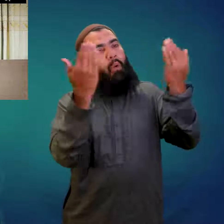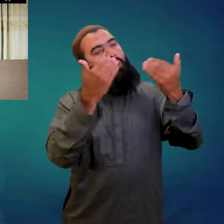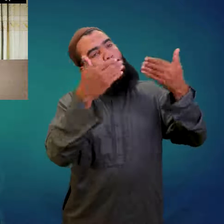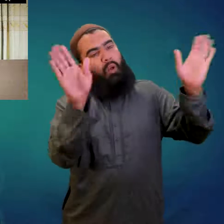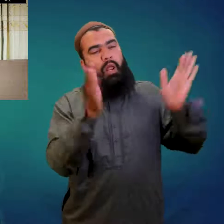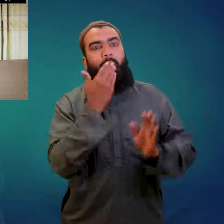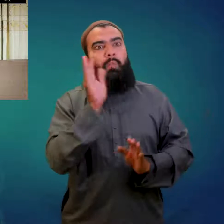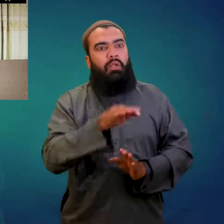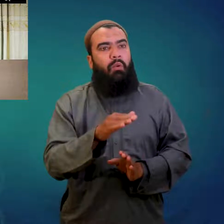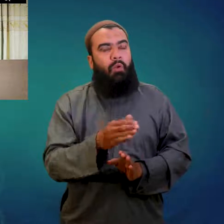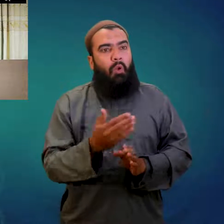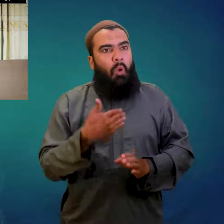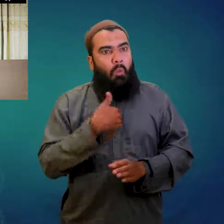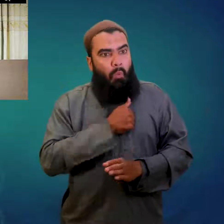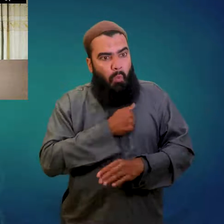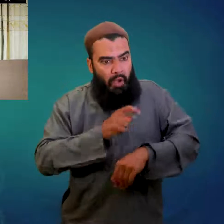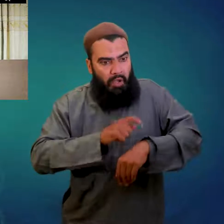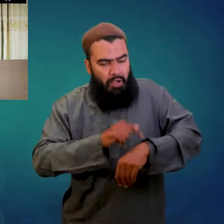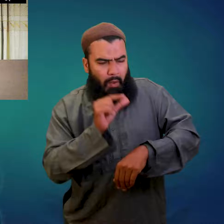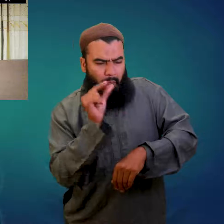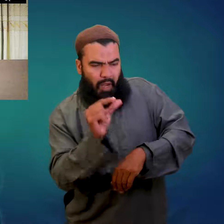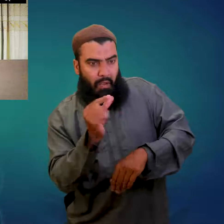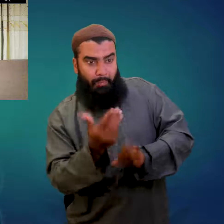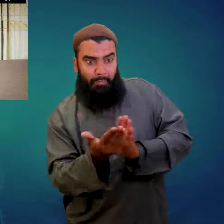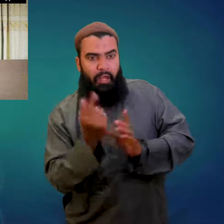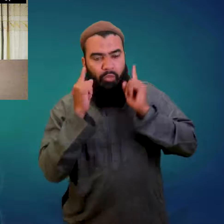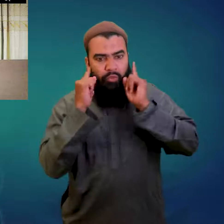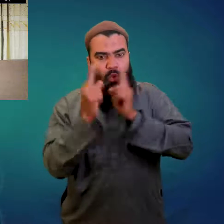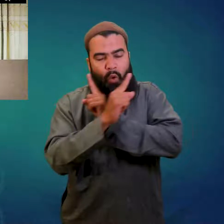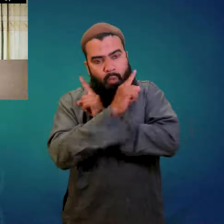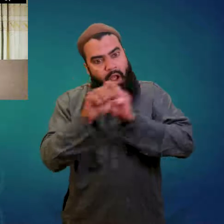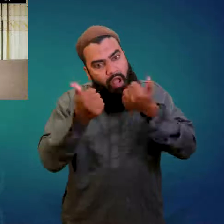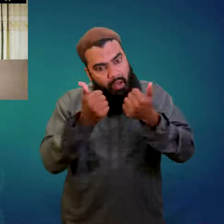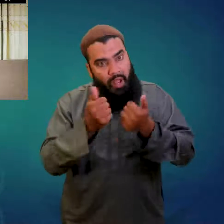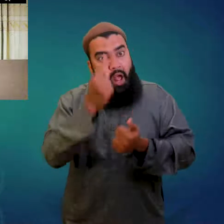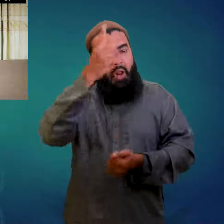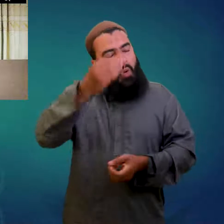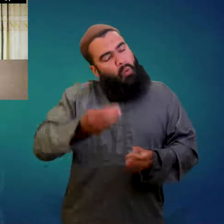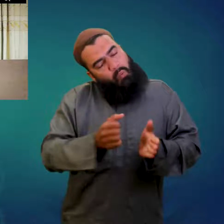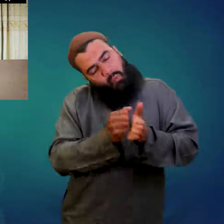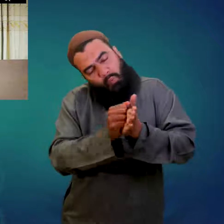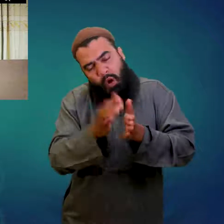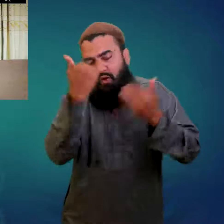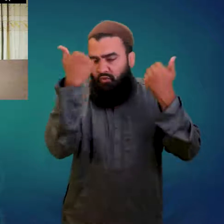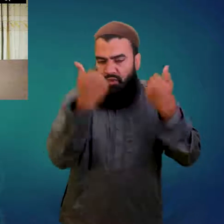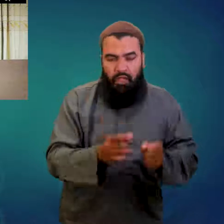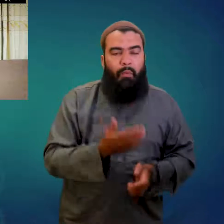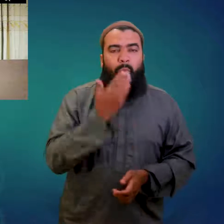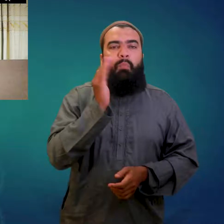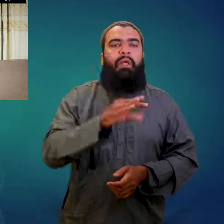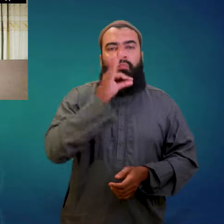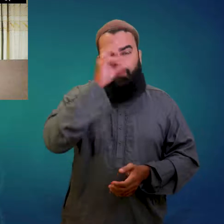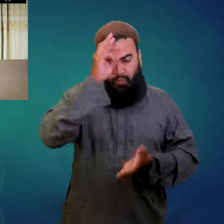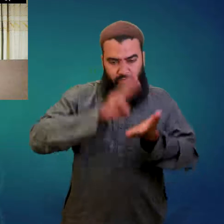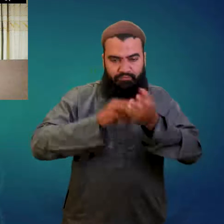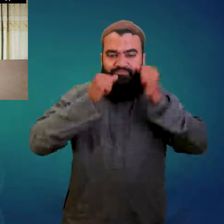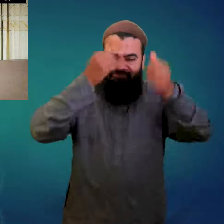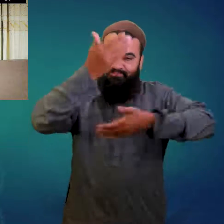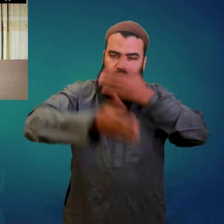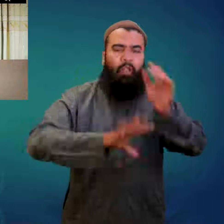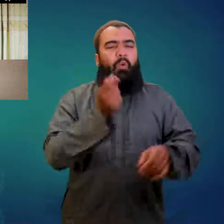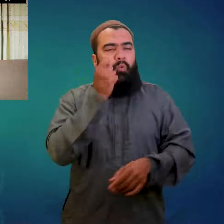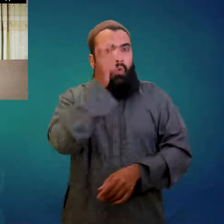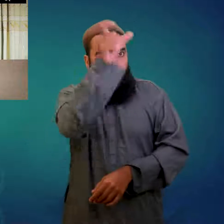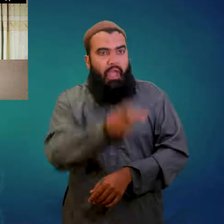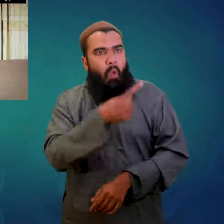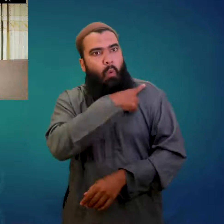دروازہ کھلا رکھا ہے۔ اس لیے فرمایا کہ جب کوئی گناہ ہو جائے، لغزش ہو جائے، تو فوراً توبہ کر کے اپنے